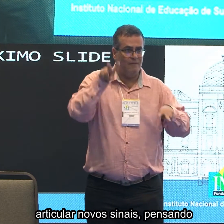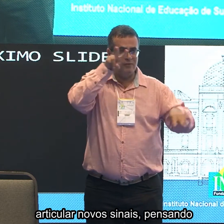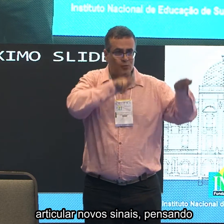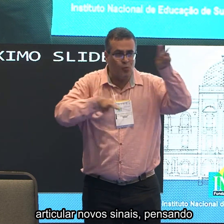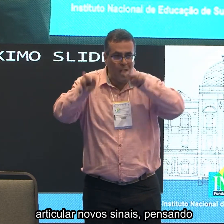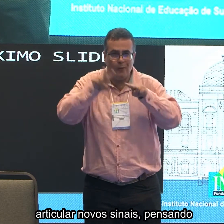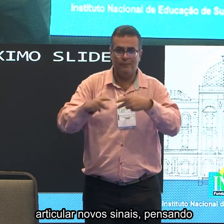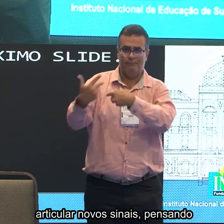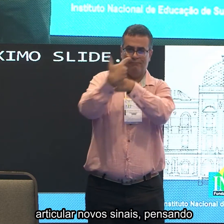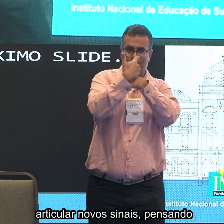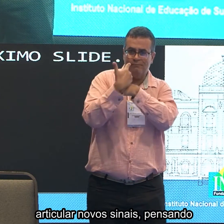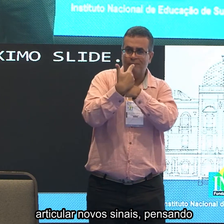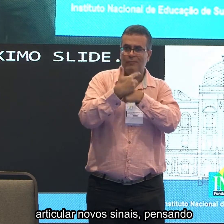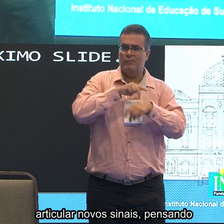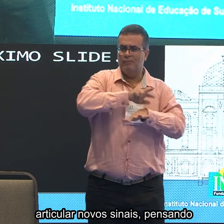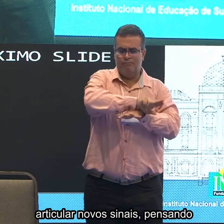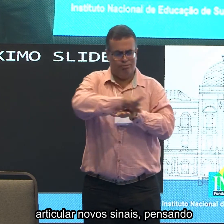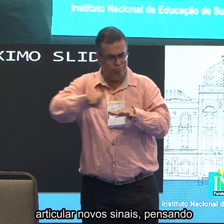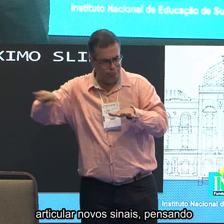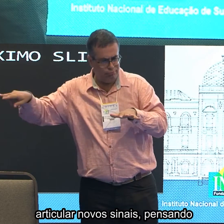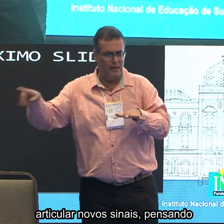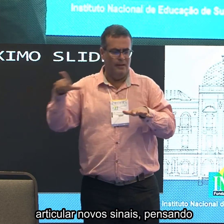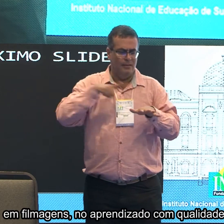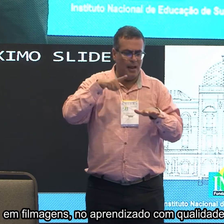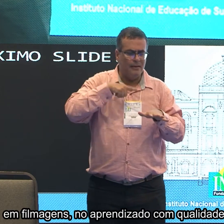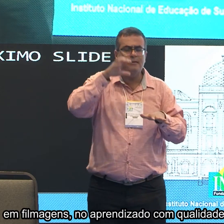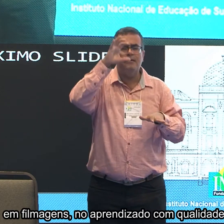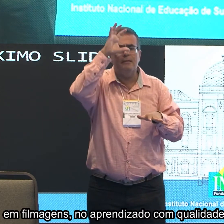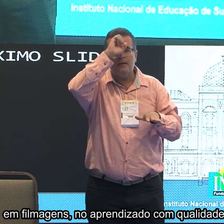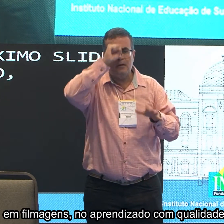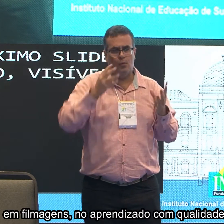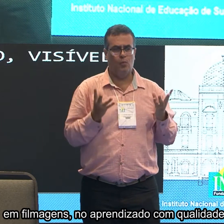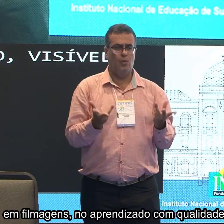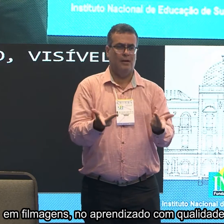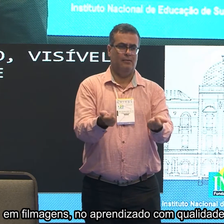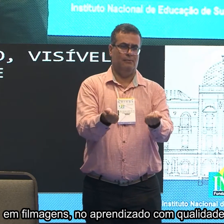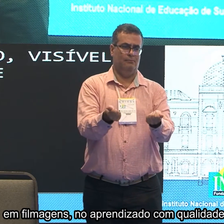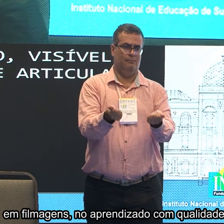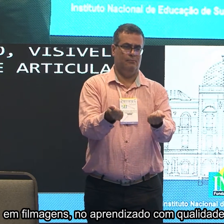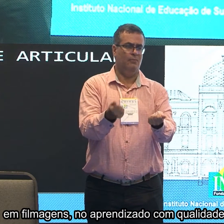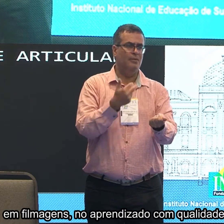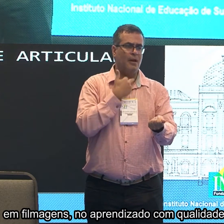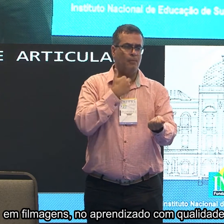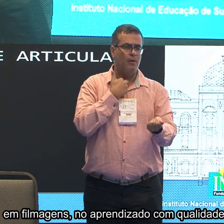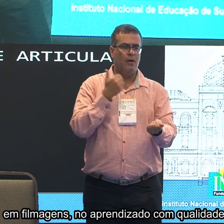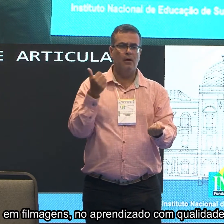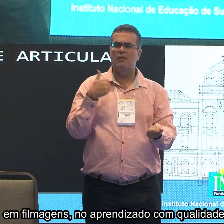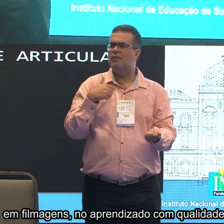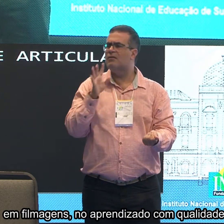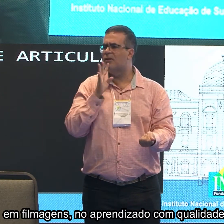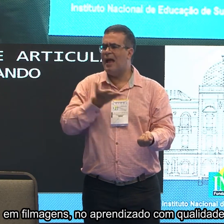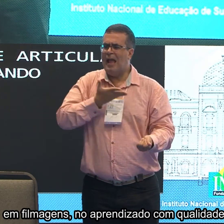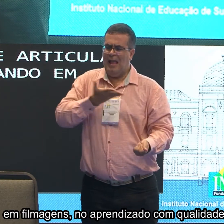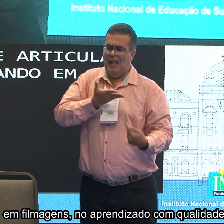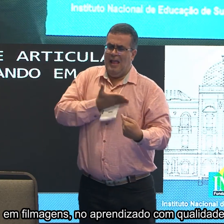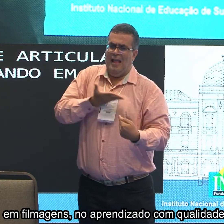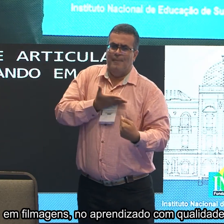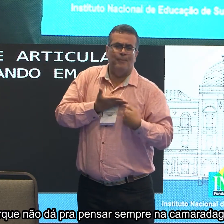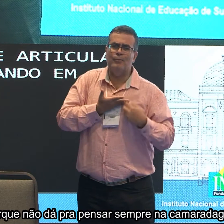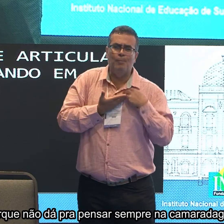articular novos sinais, pensando em filmagens, pensando no aprendizado com qualidade. Porque